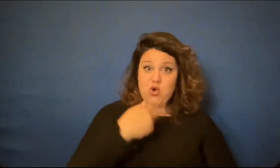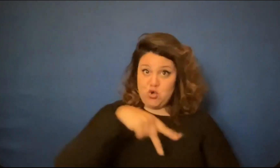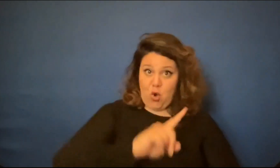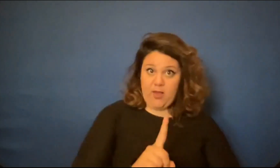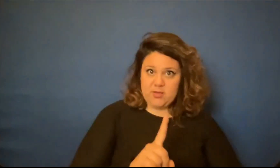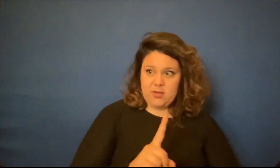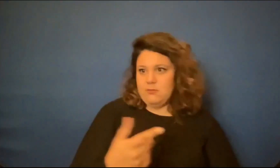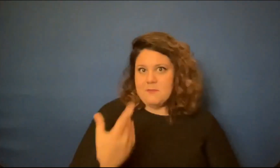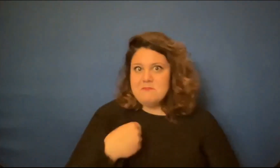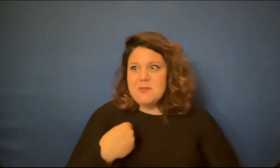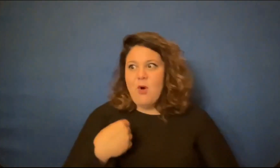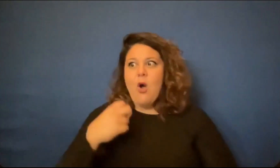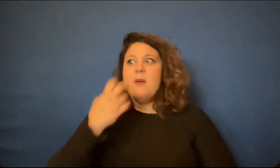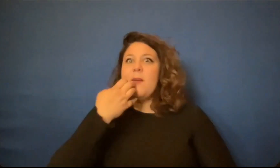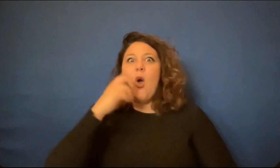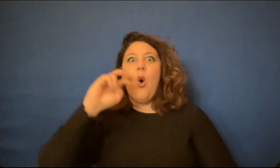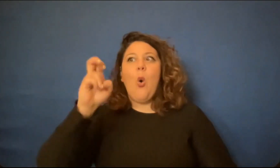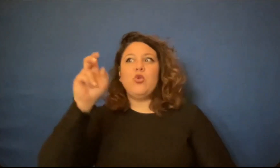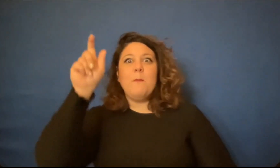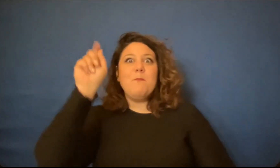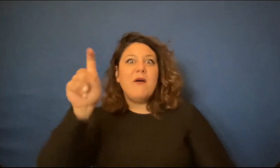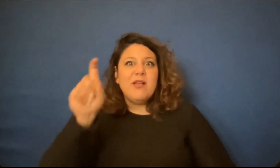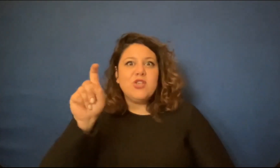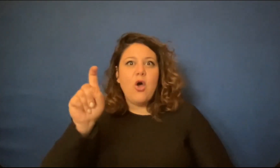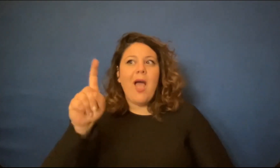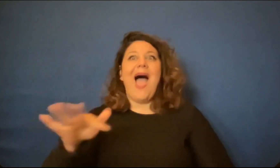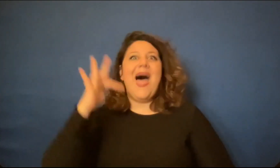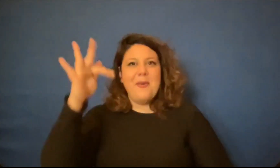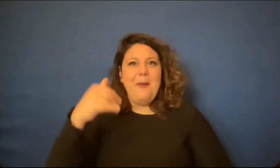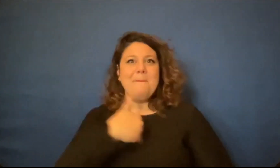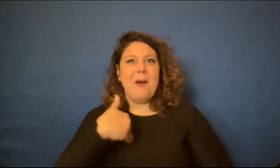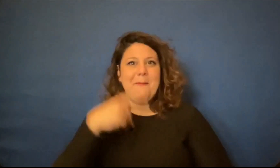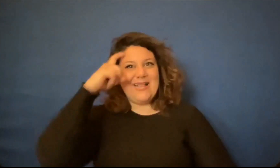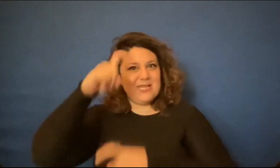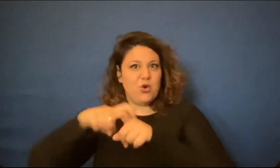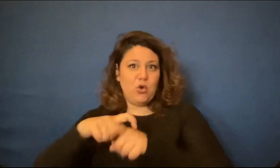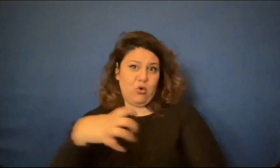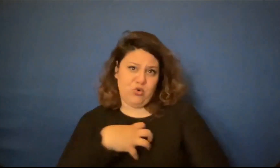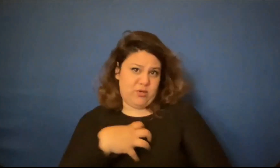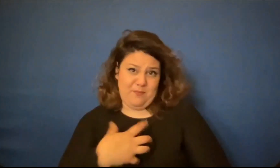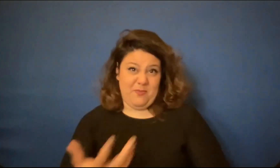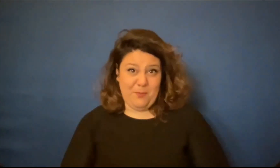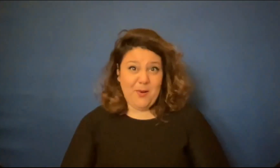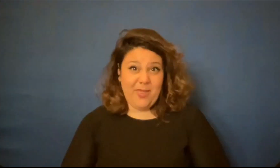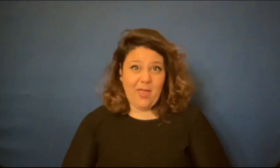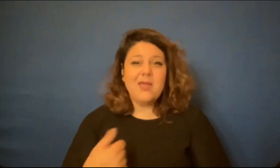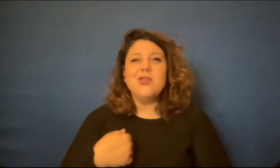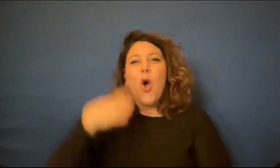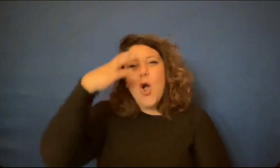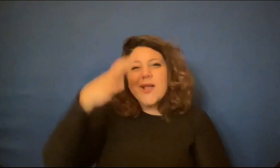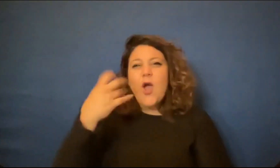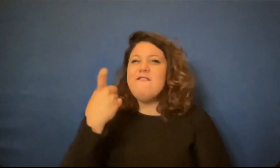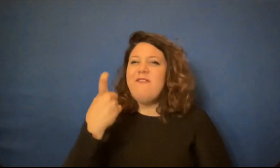también, ¿no? Yo creo que en esos protocolos, es mi opinión, deberían formar ese mínimo para la detección y para